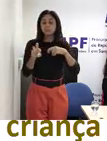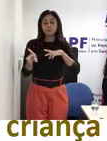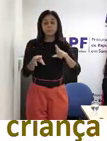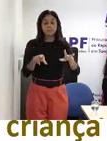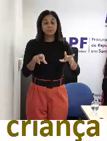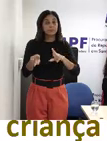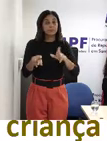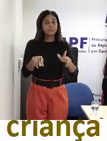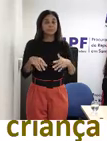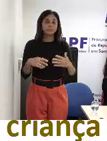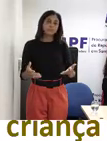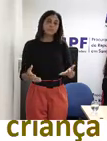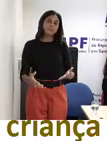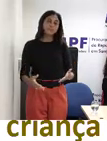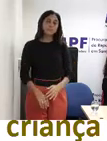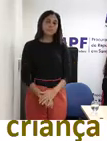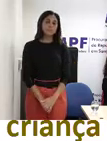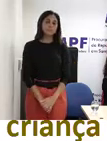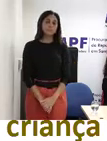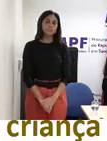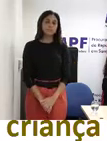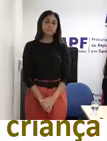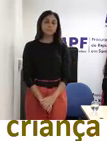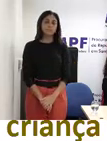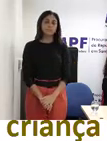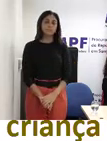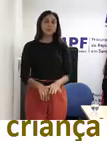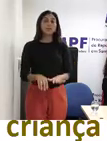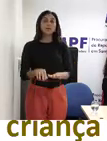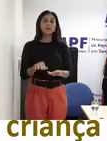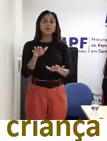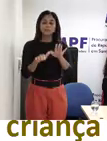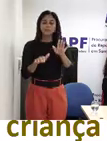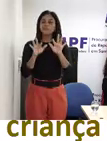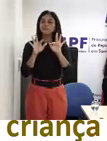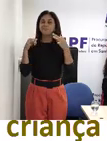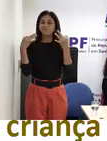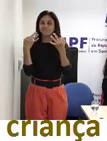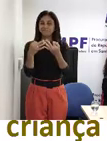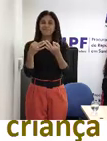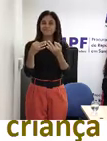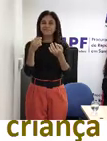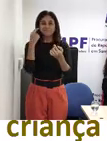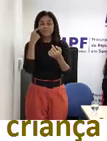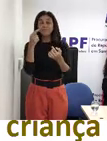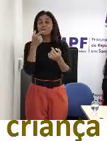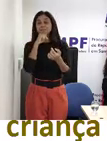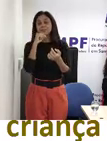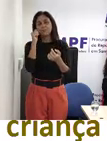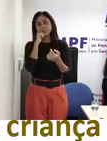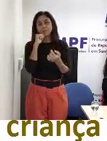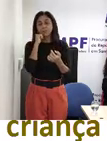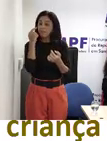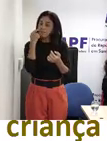uma foto parafins médicos é uma foto familiar aquela foto que você tira com seu filho na piscina por quê nós